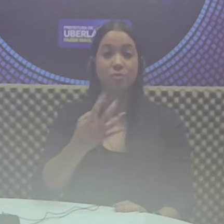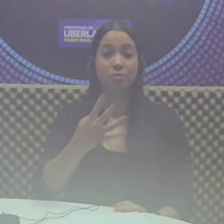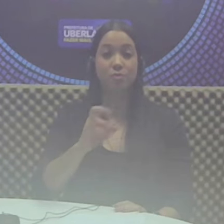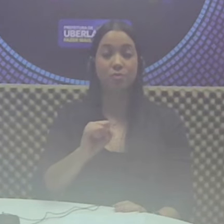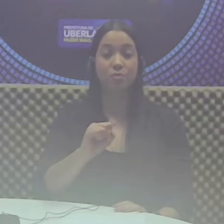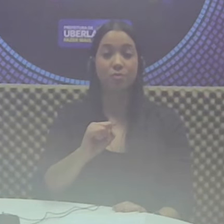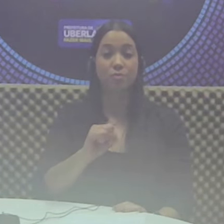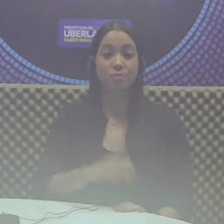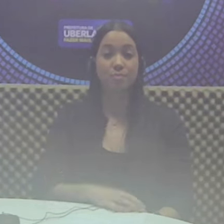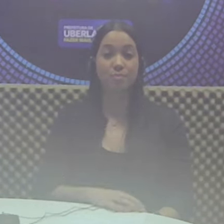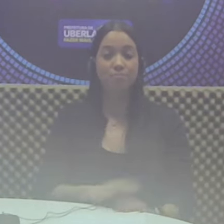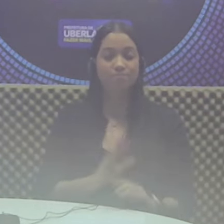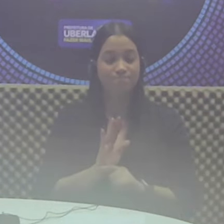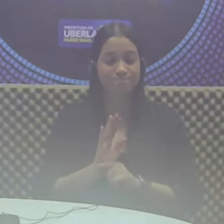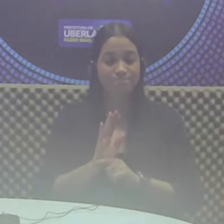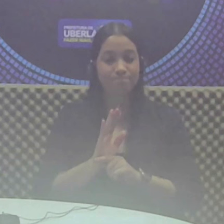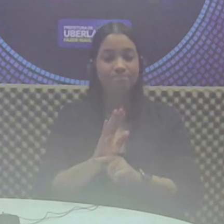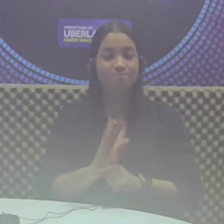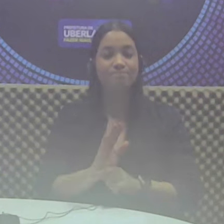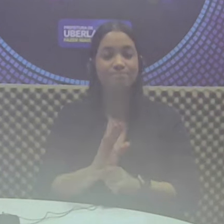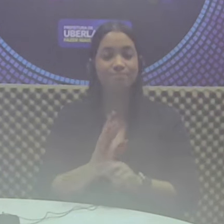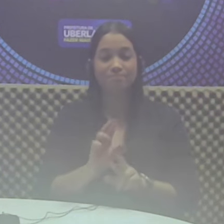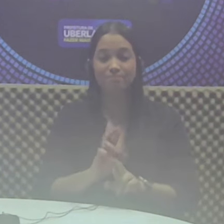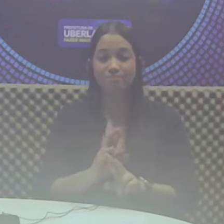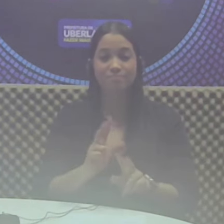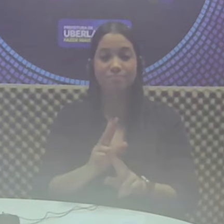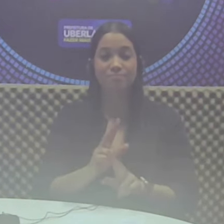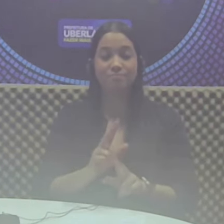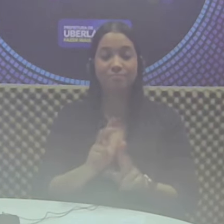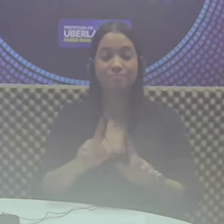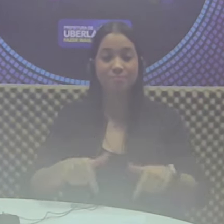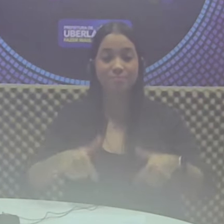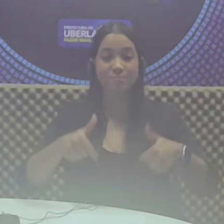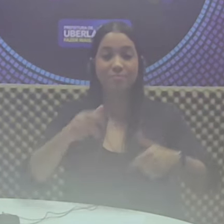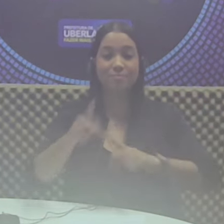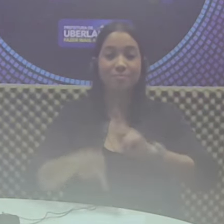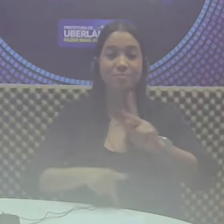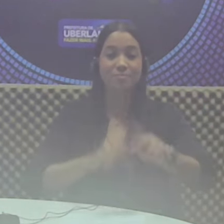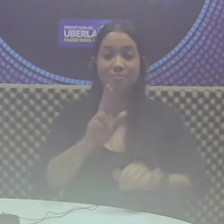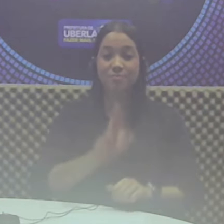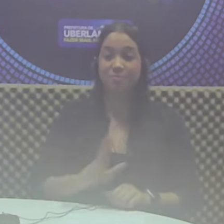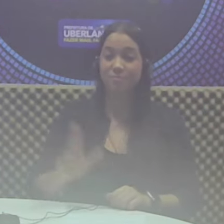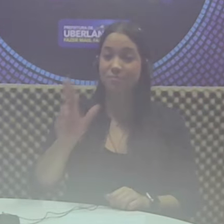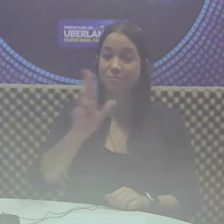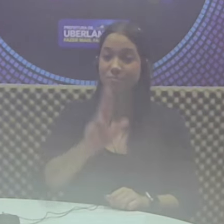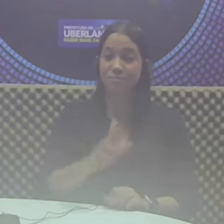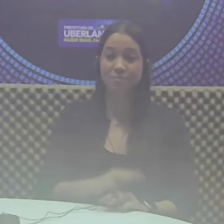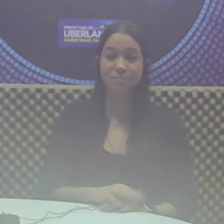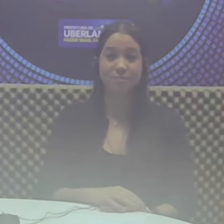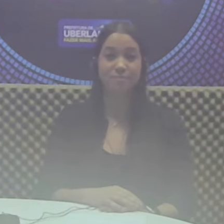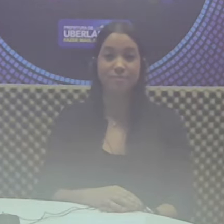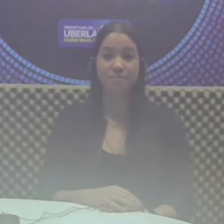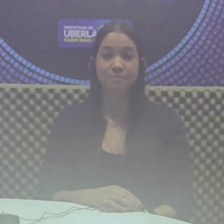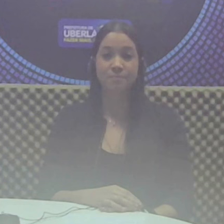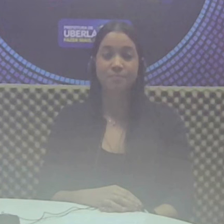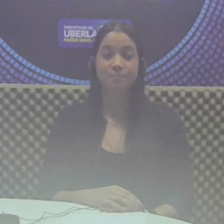99812-5848. Sua ajuda faz muita diferença. Uma iniciativa do povo de Uberlândia.